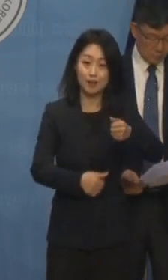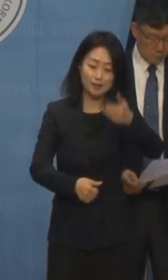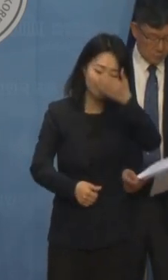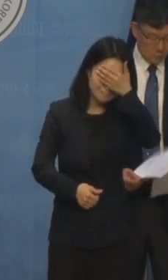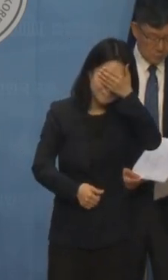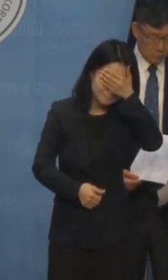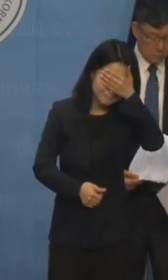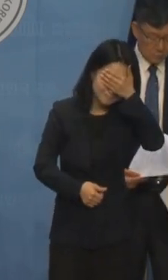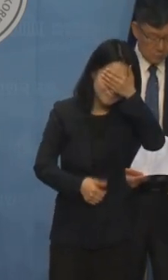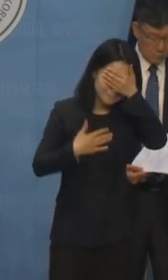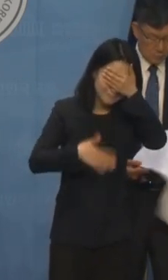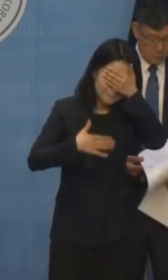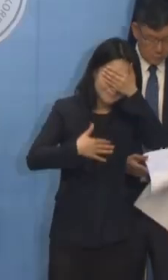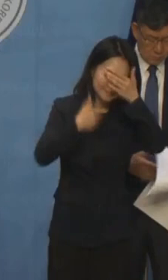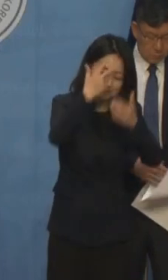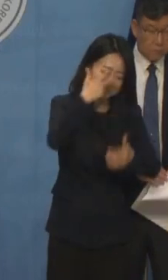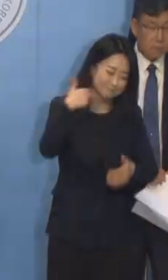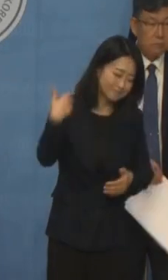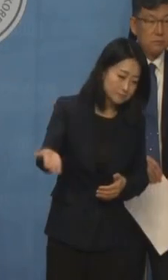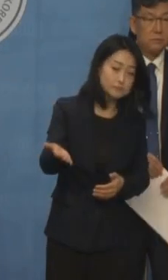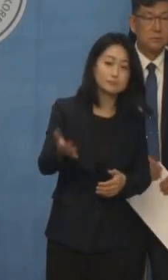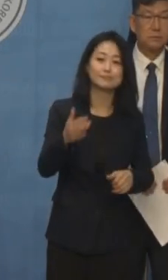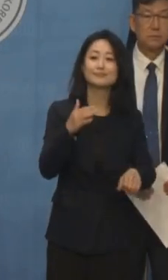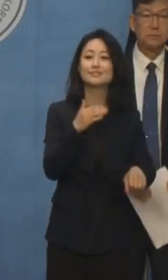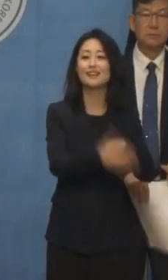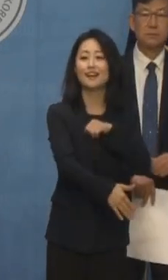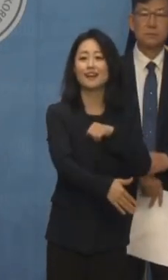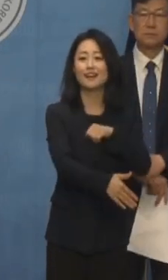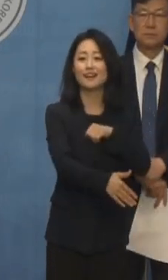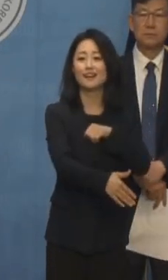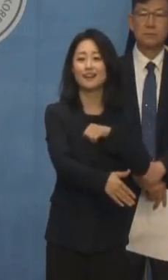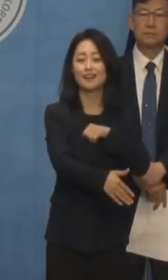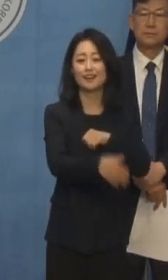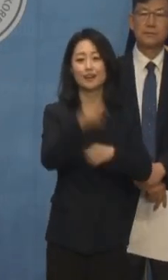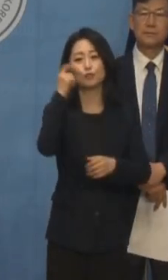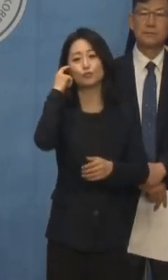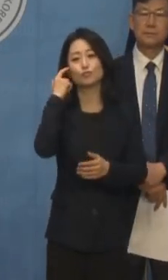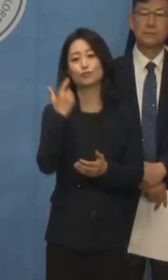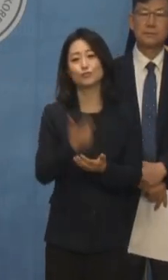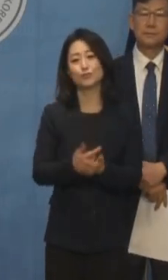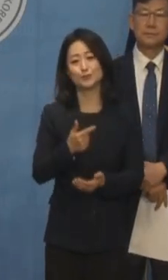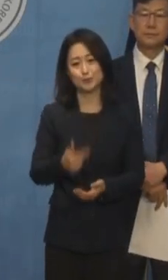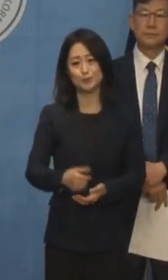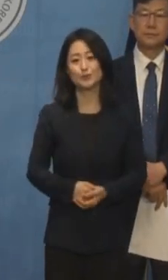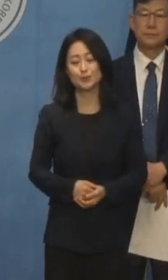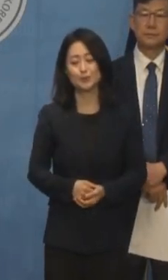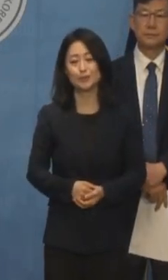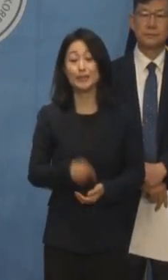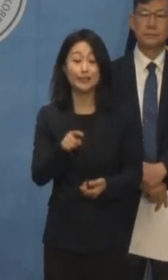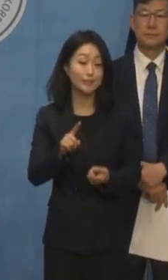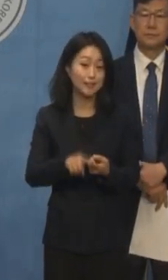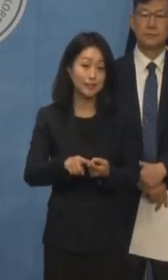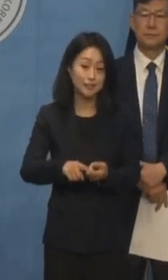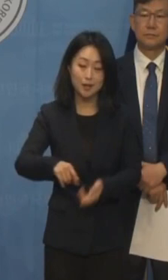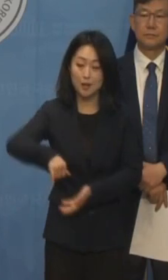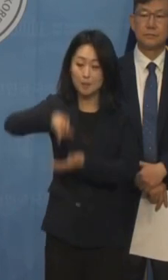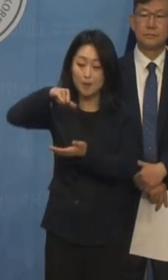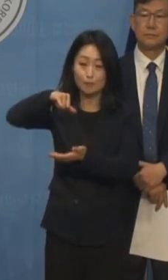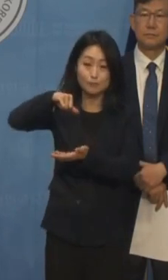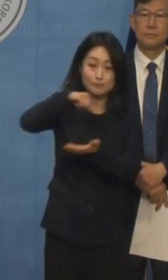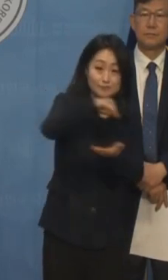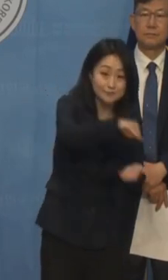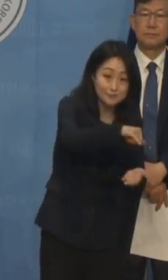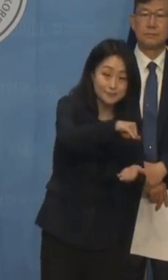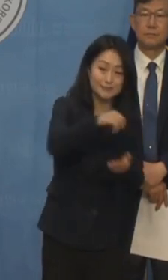부부에 대해서 면죄부를 발부하는 만행을 자행하였습니다. 이 명품백 수수